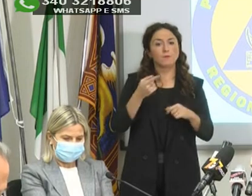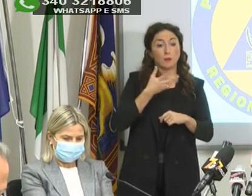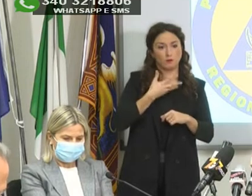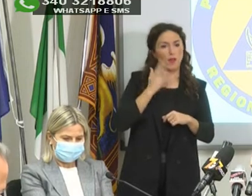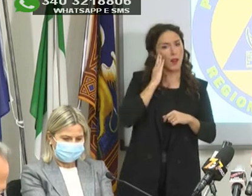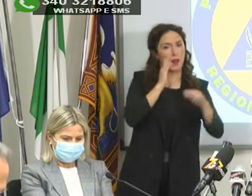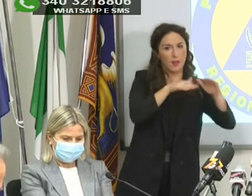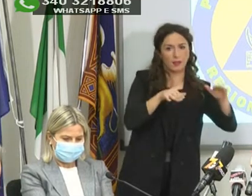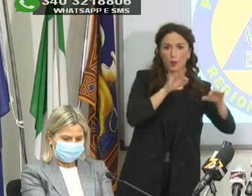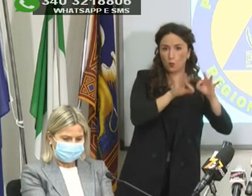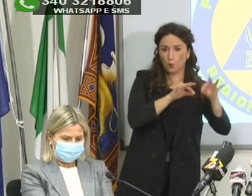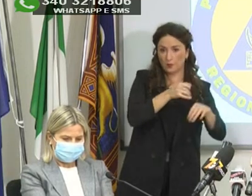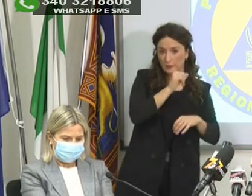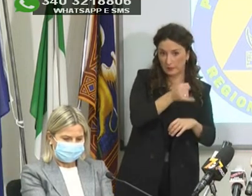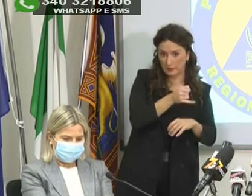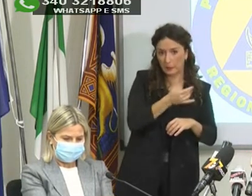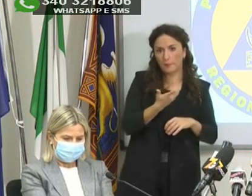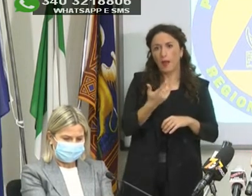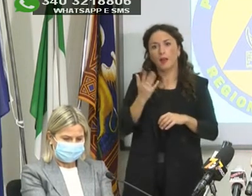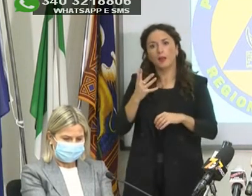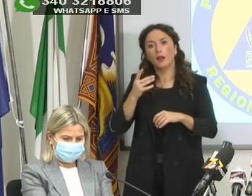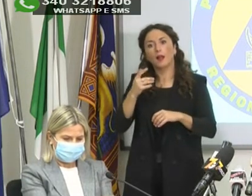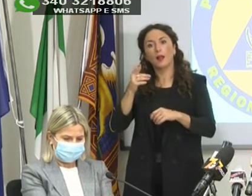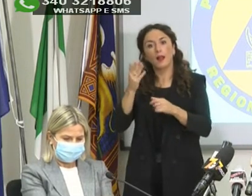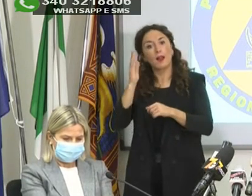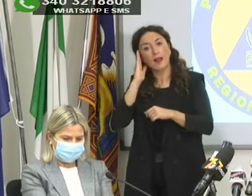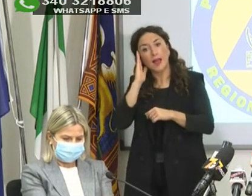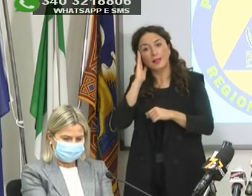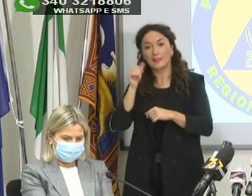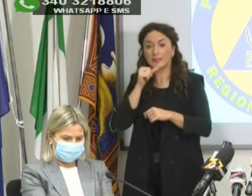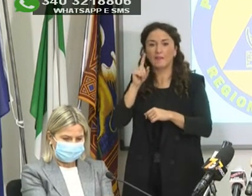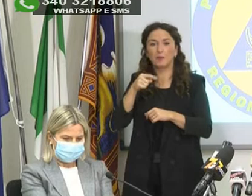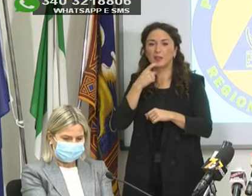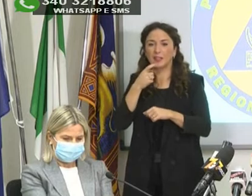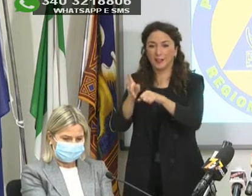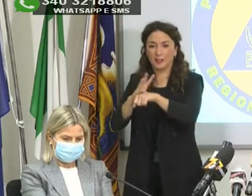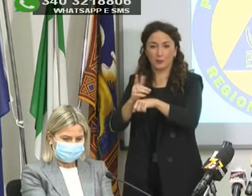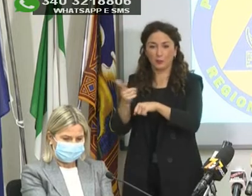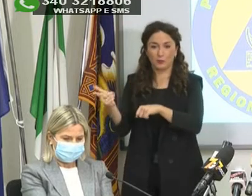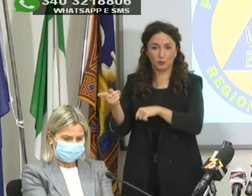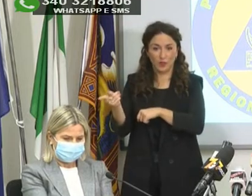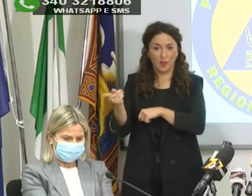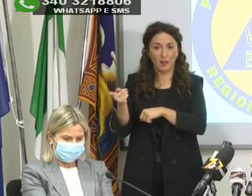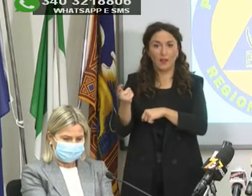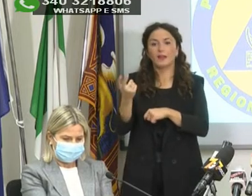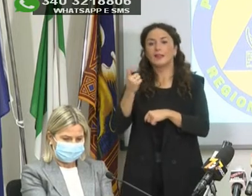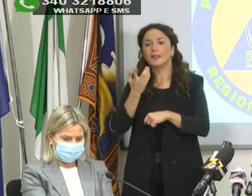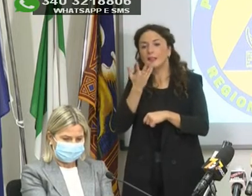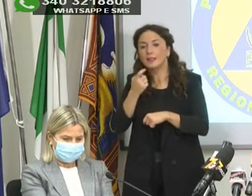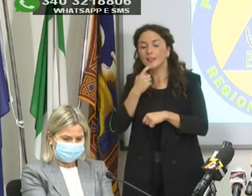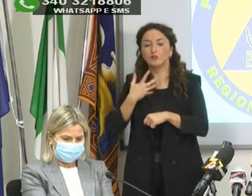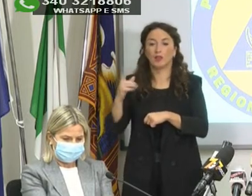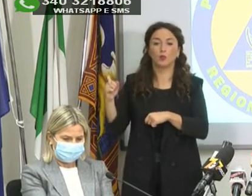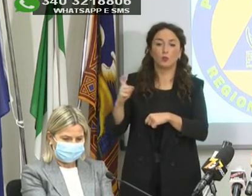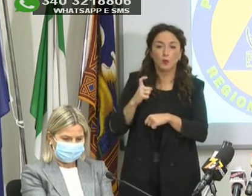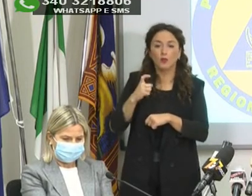per curare e avere letti per chi non ha il Covid. Abbiamo parlato stamattina degli oncologici, abbiamo parlato